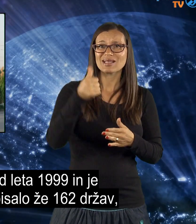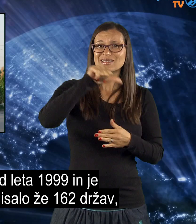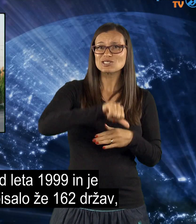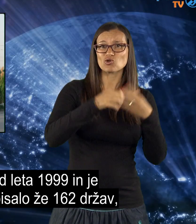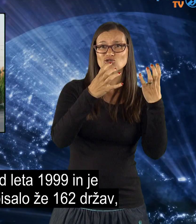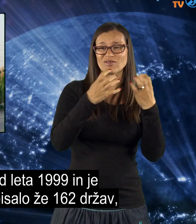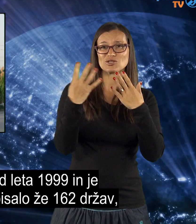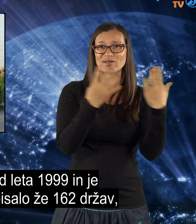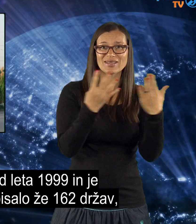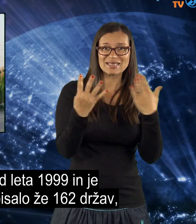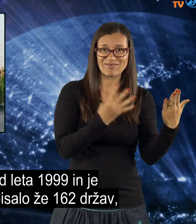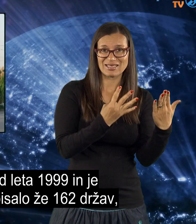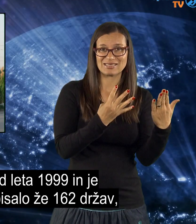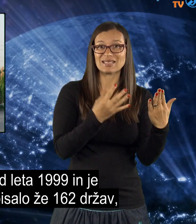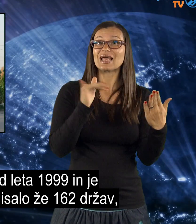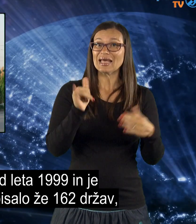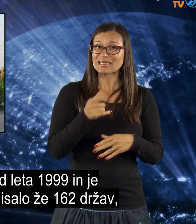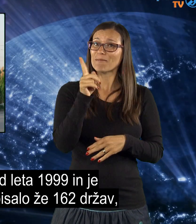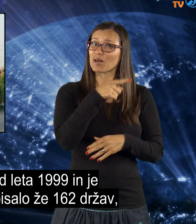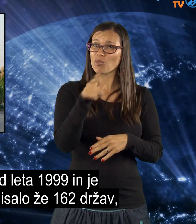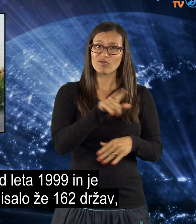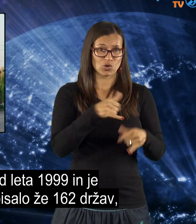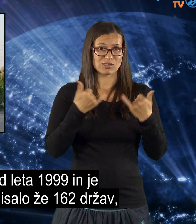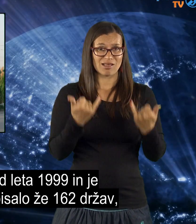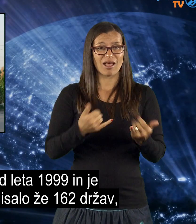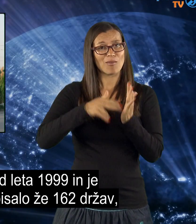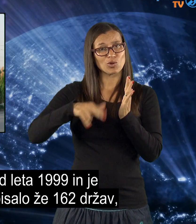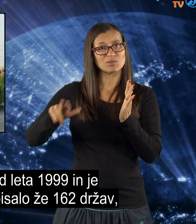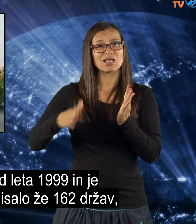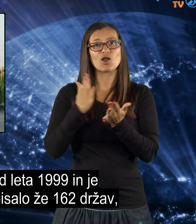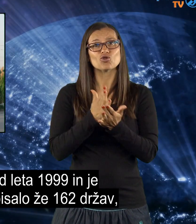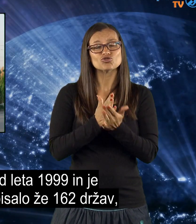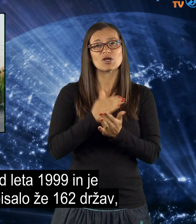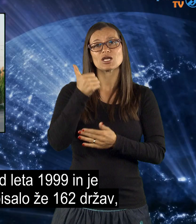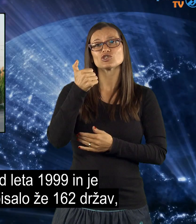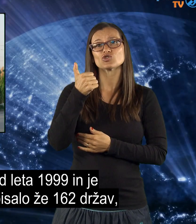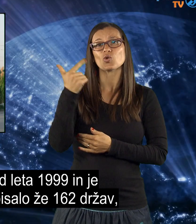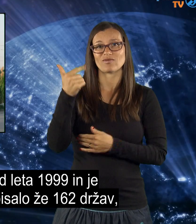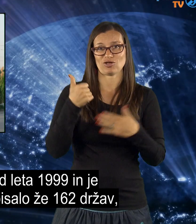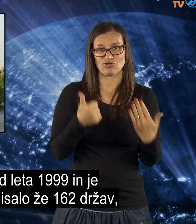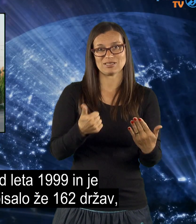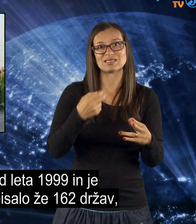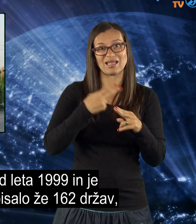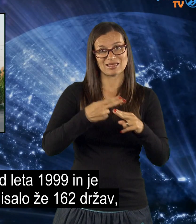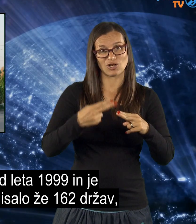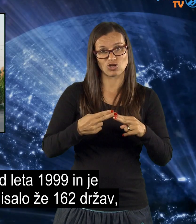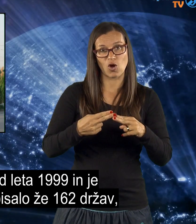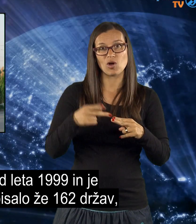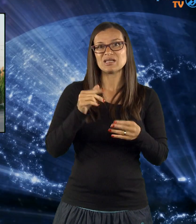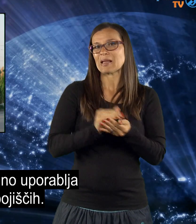1999 in je prepoved doslej podpisalo že 162 držav, se mine še vedno uporablja na vseh